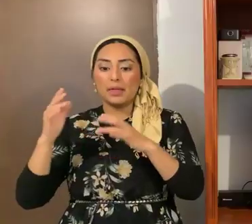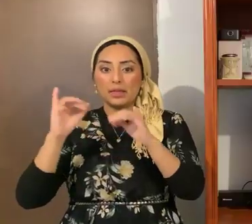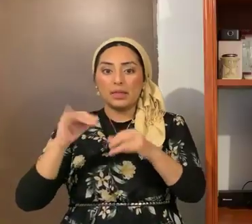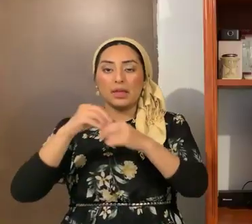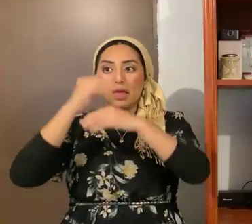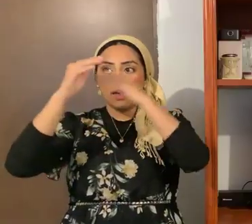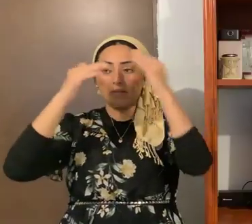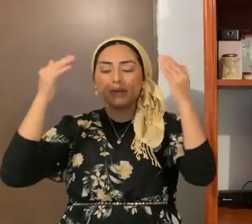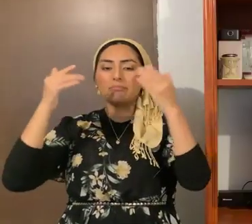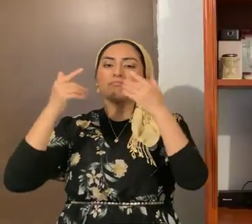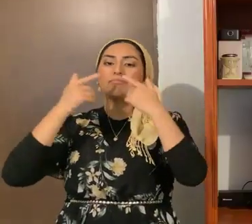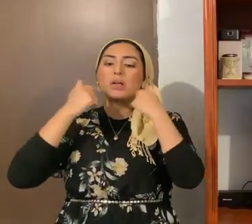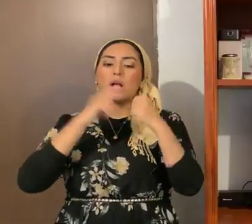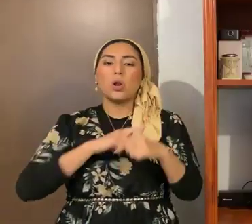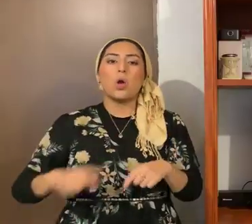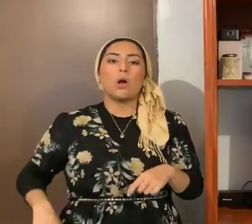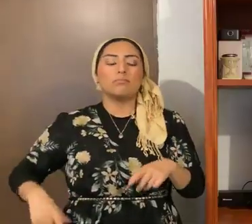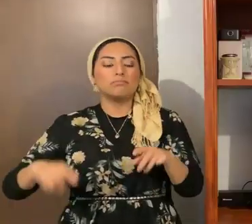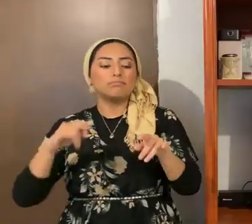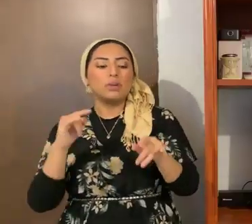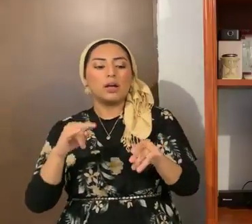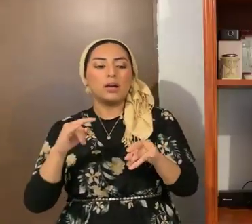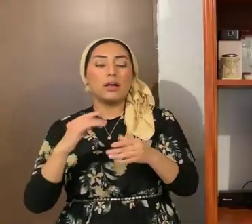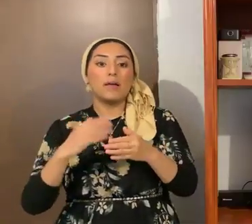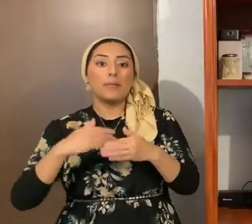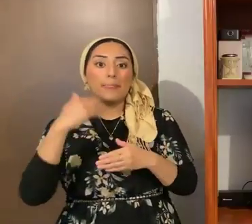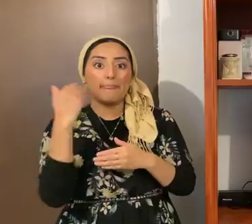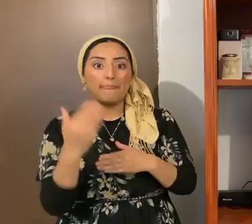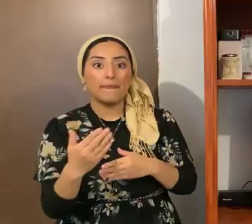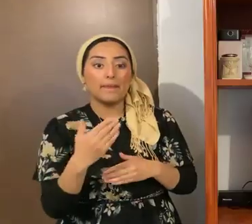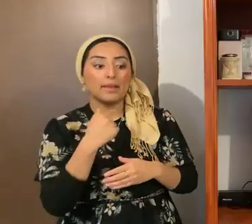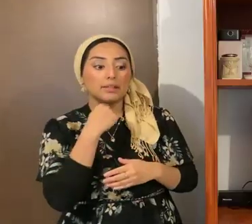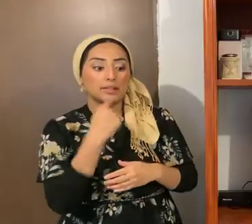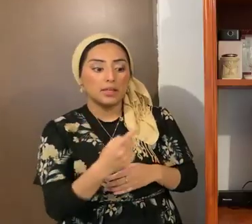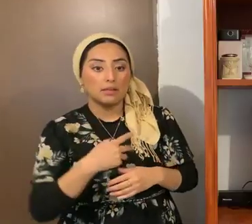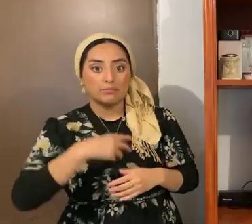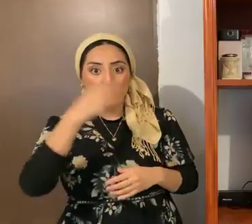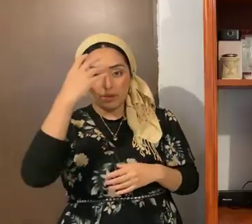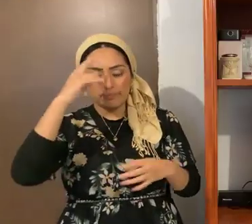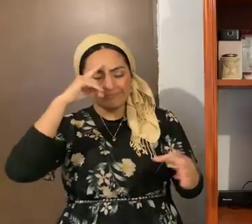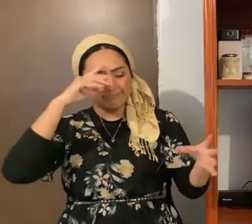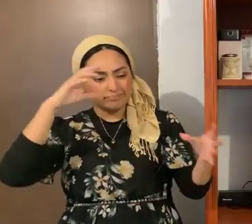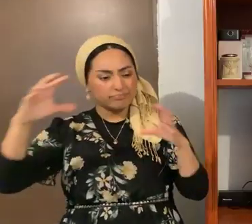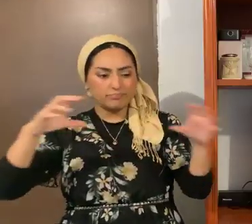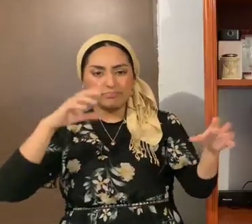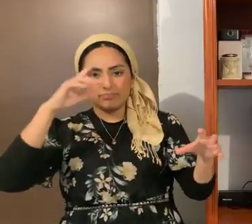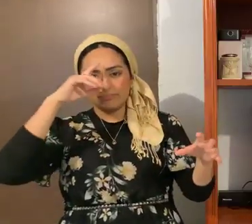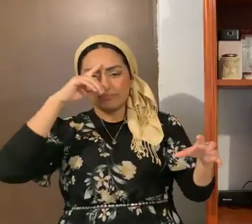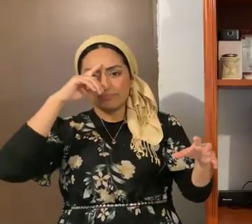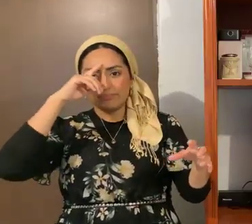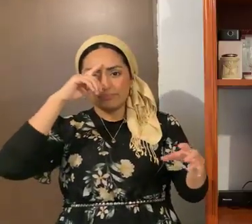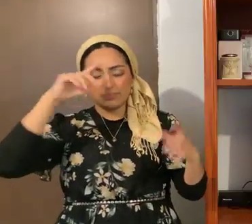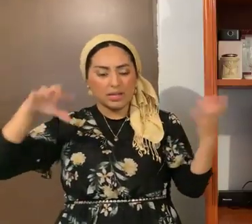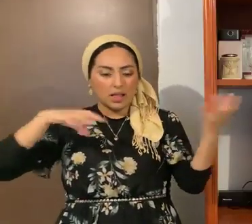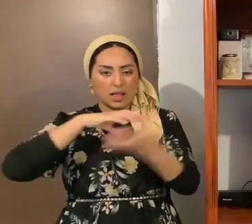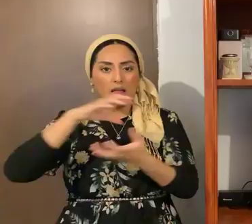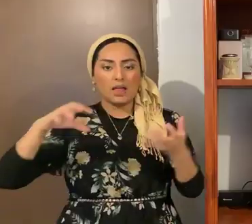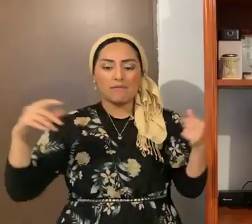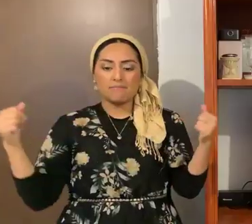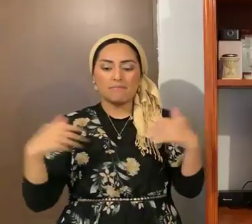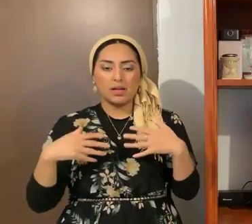cielos se reirá, el Adón se burlará de ellos. Luego hablará a ellos en su furor y los turbará con su ira. Eso es lo que pasó con